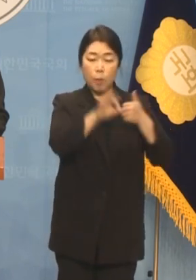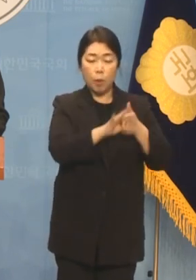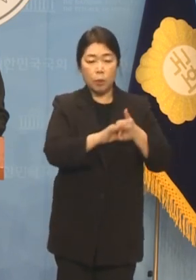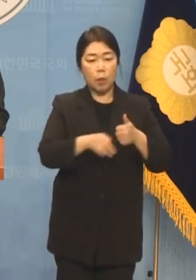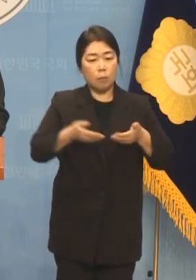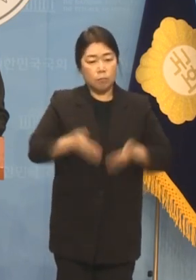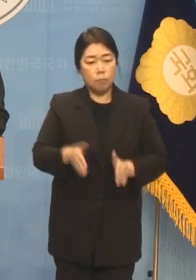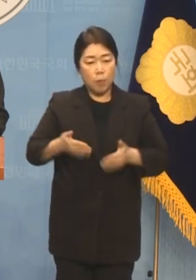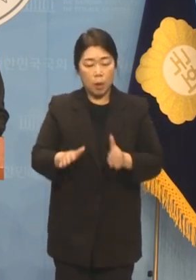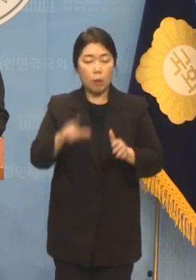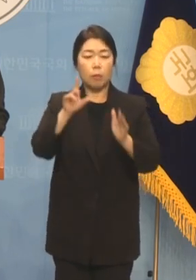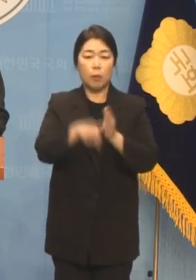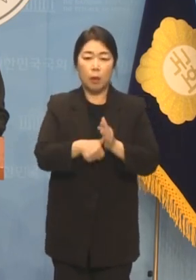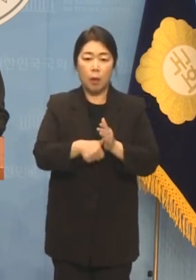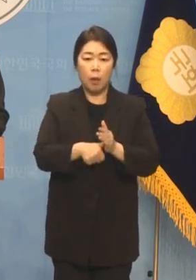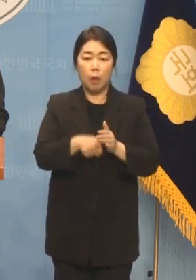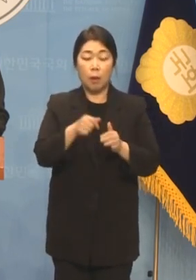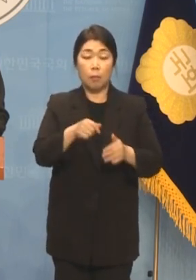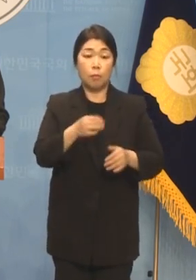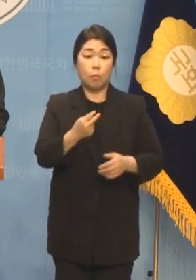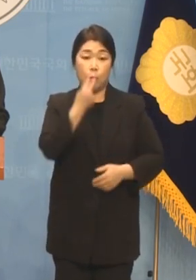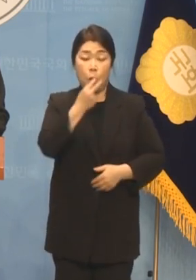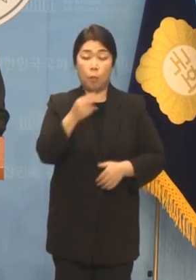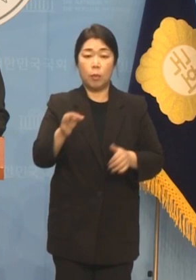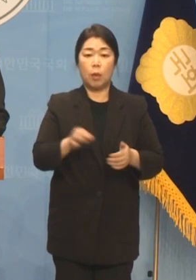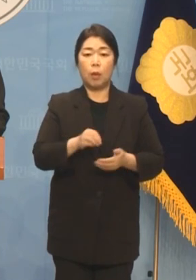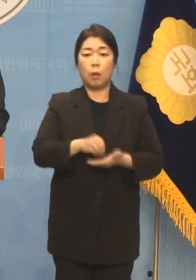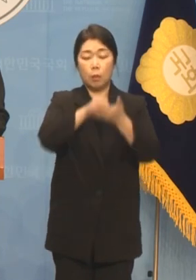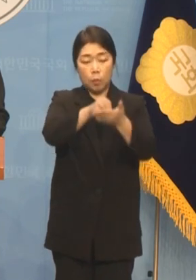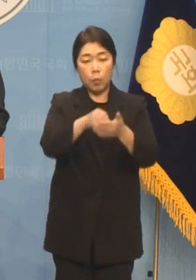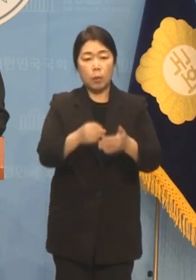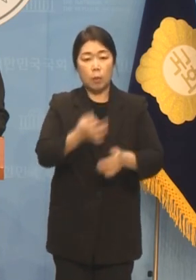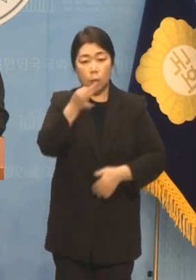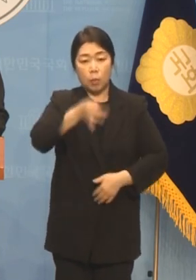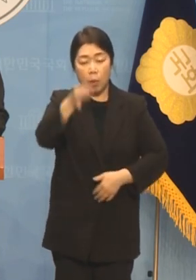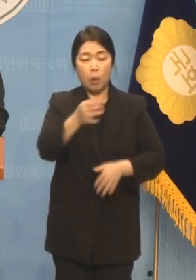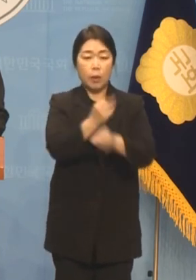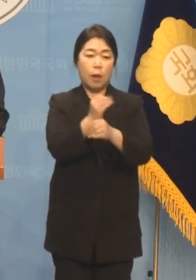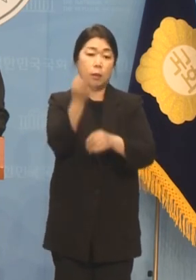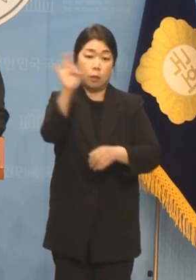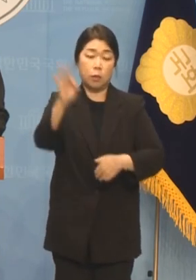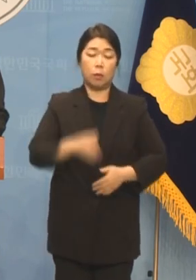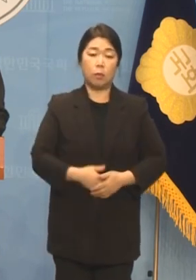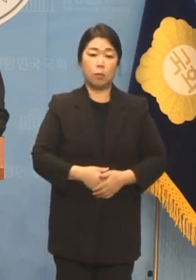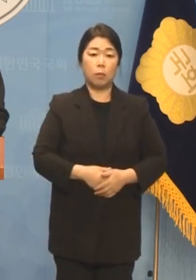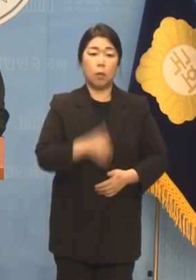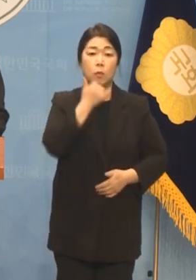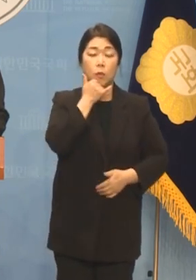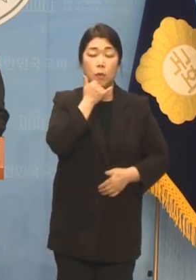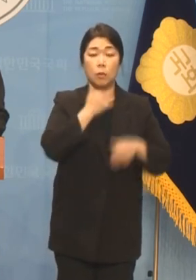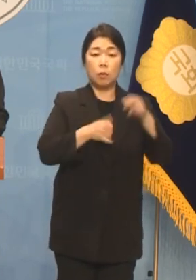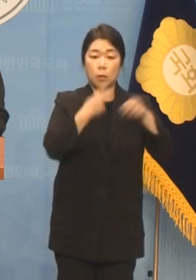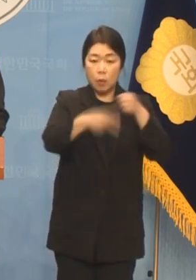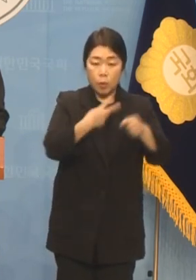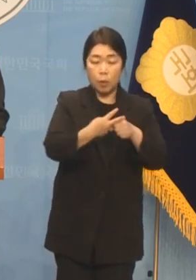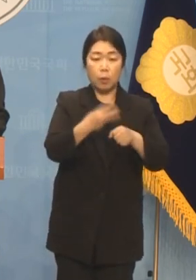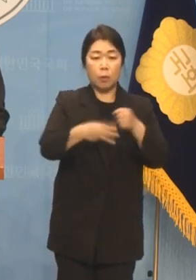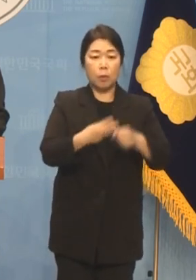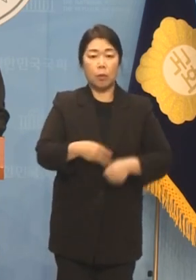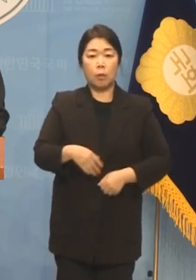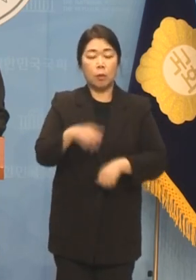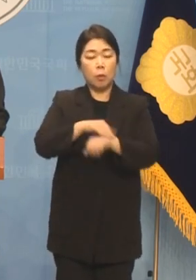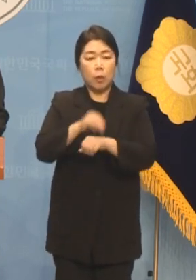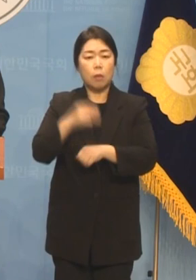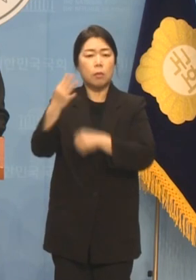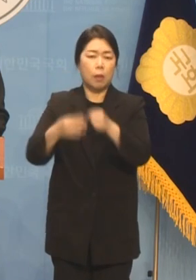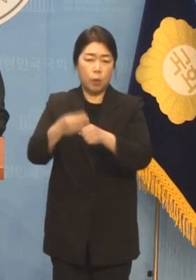2년의 추가 가입 기간을 인정하는데 독일은 3년, 스웨덴은 4년입니다. 양육 크레딧 도입에 대한 요구가 나오는 이유가